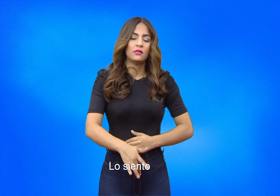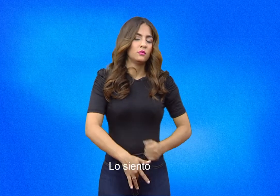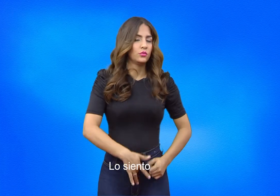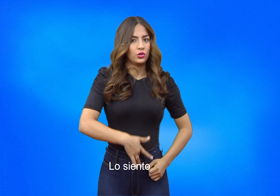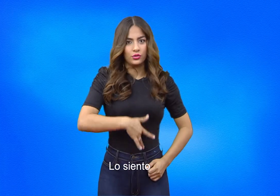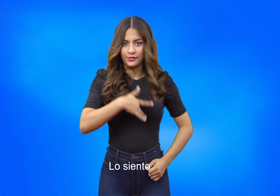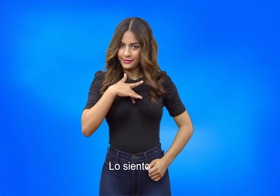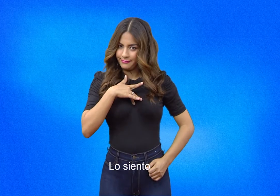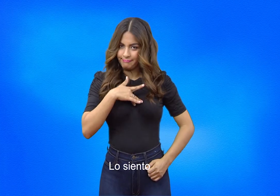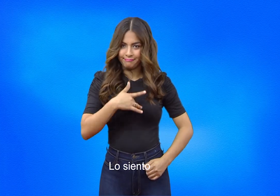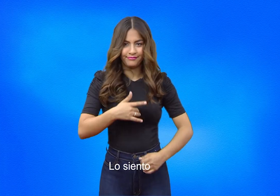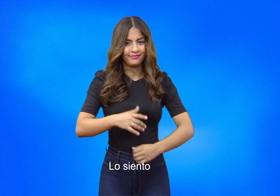Lo siento.